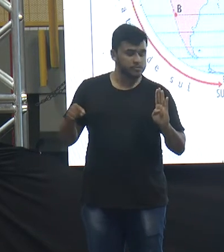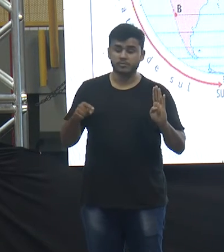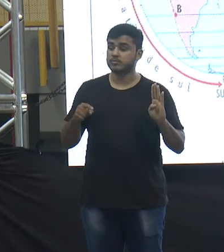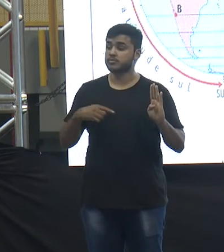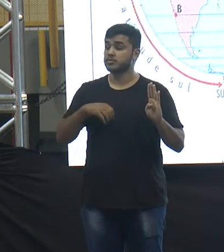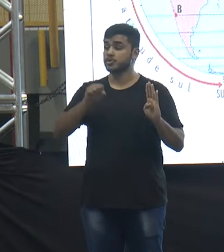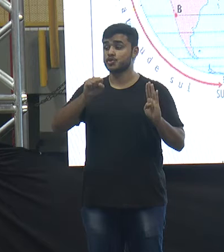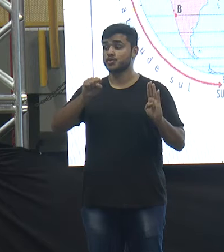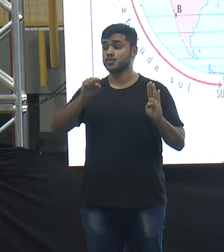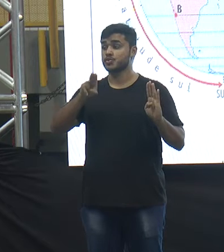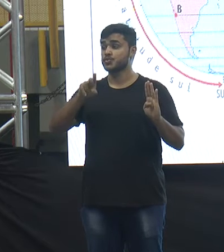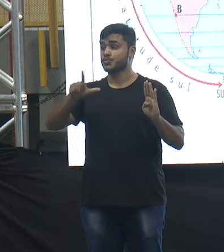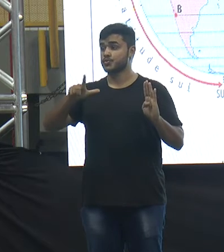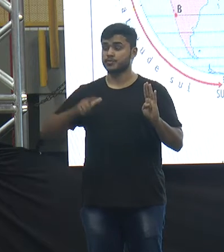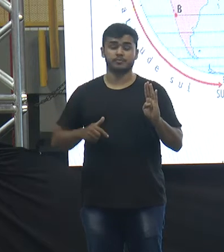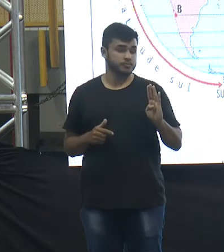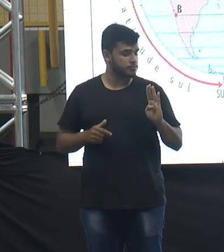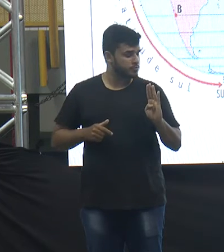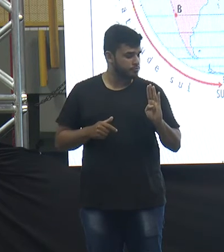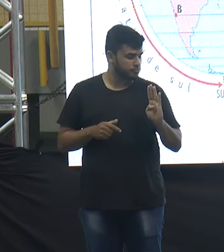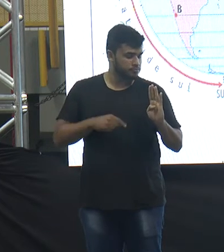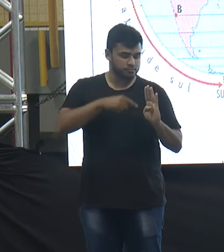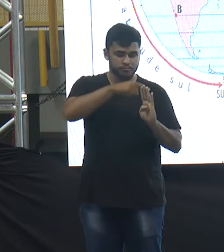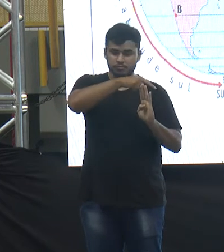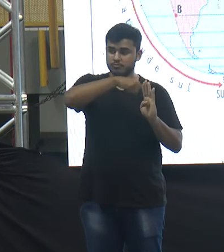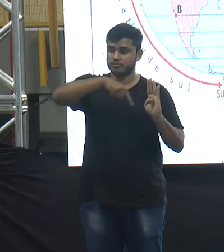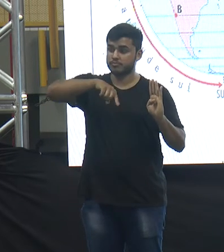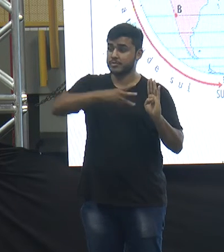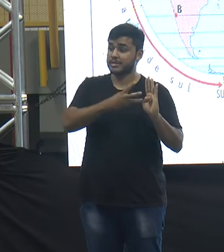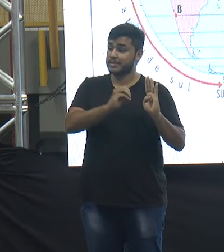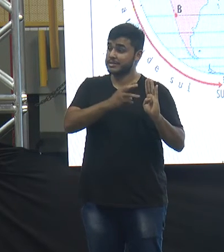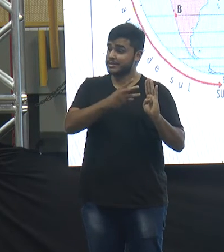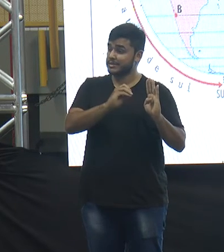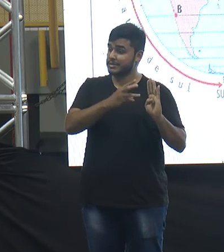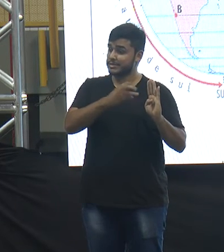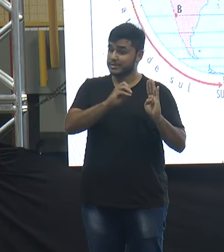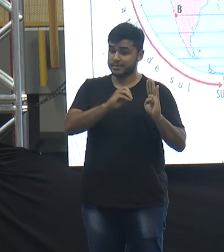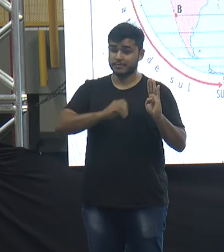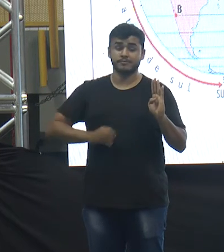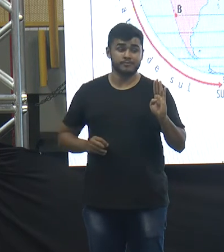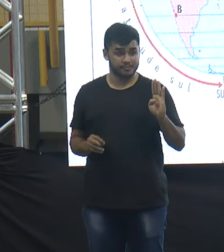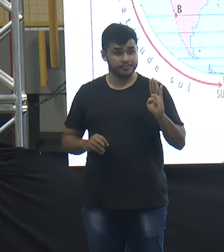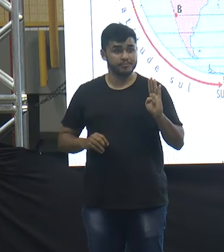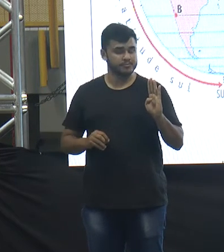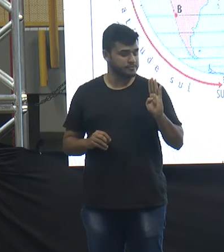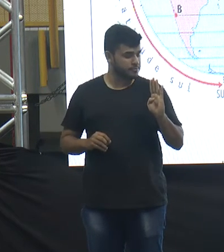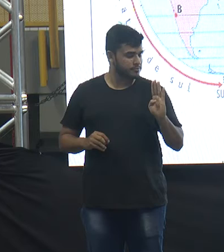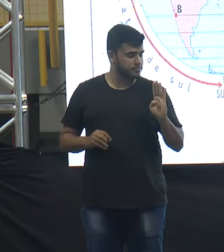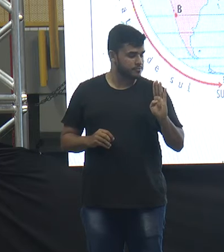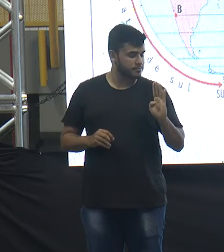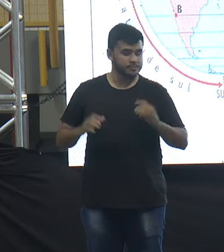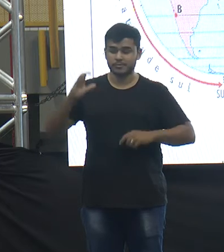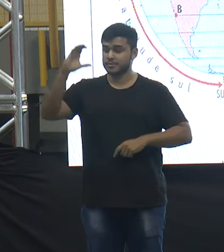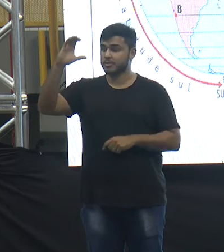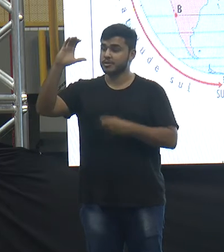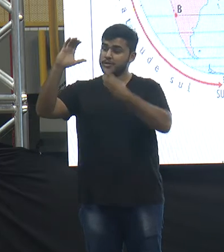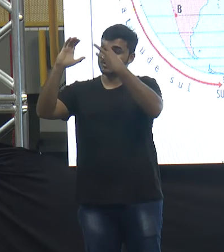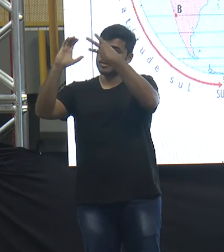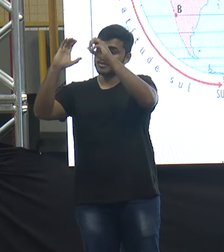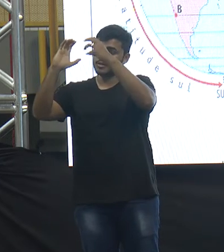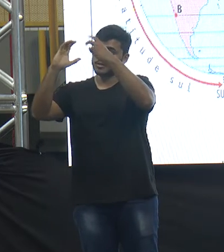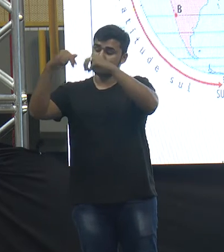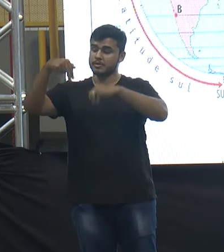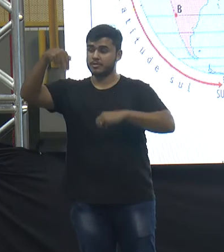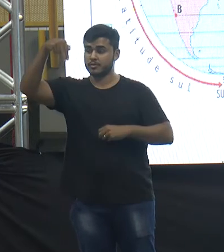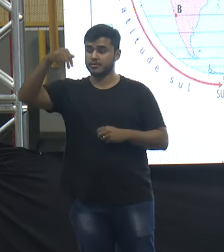hemisfério sul e a linhazinha de 30 graus sul. Ponto C, 30 graus norte, lá em cima. Ponto